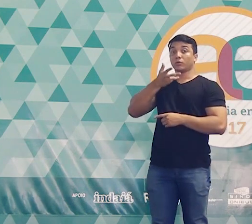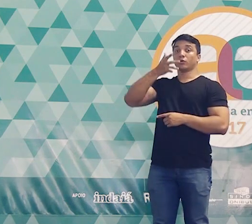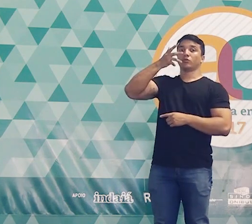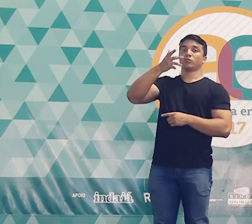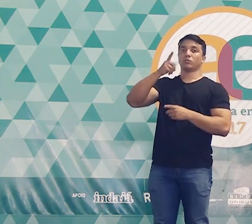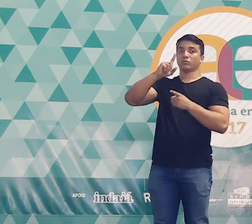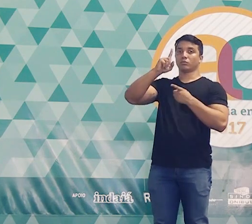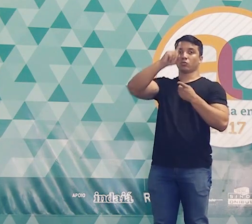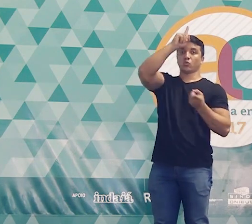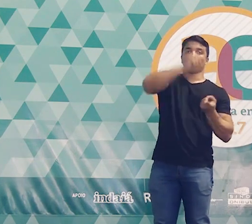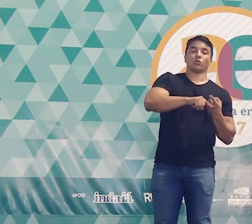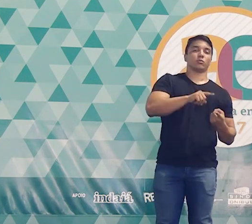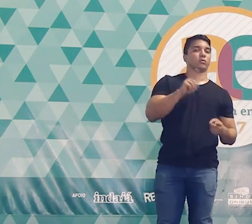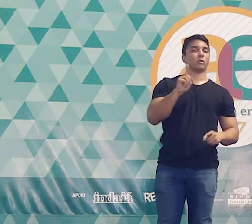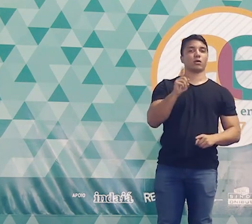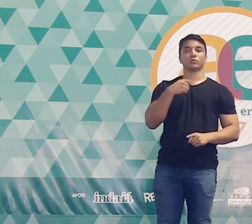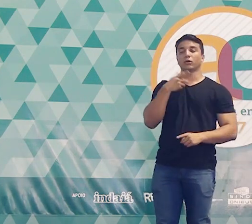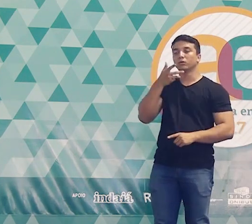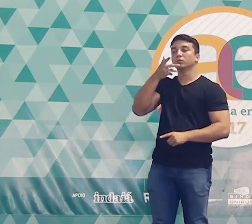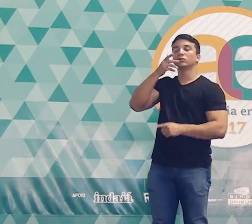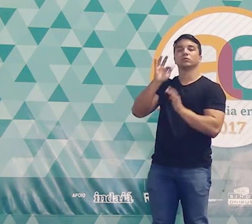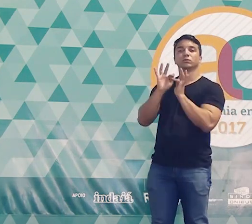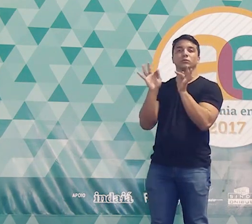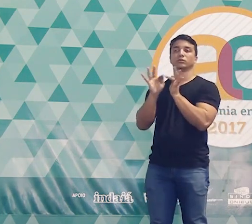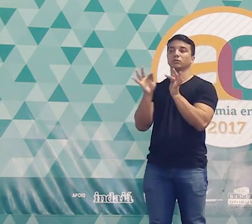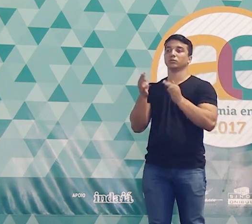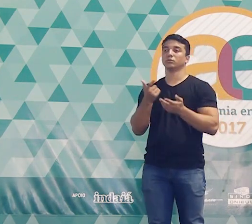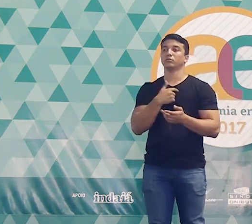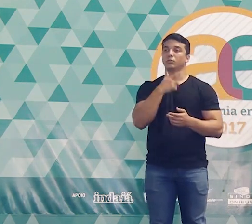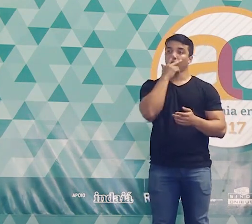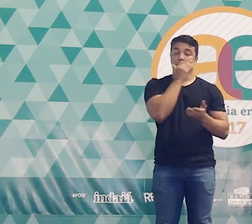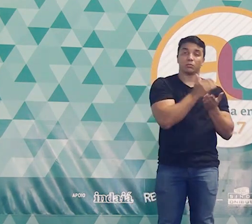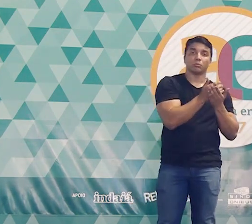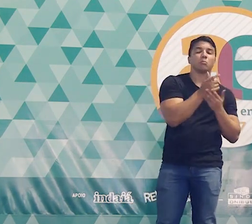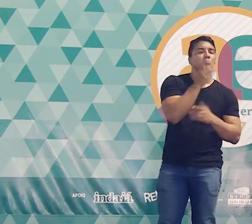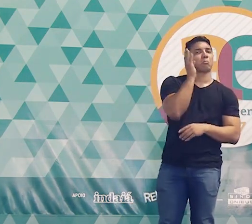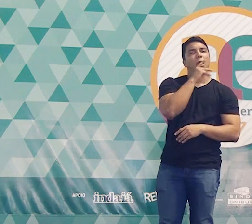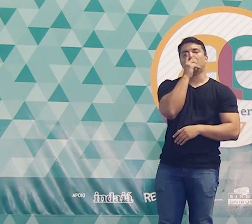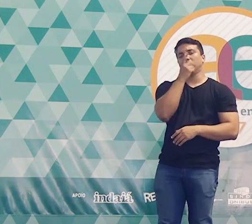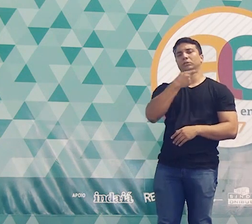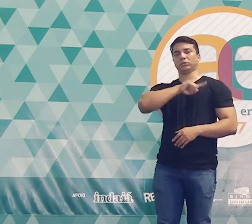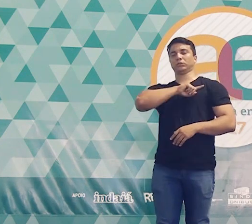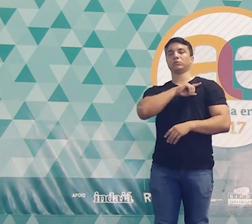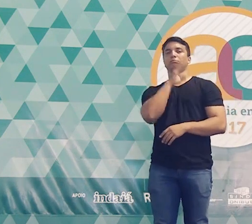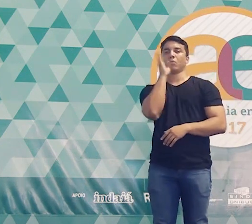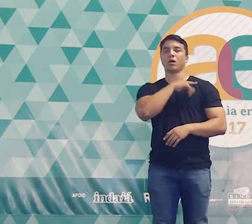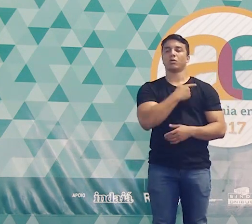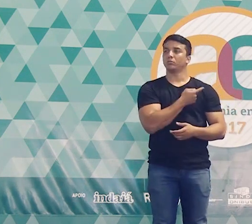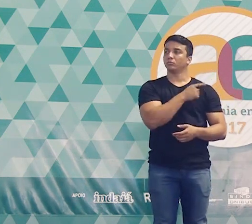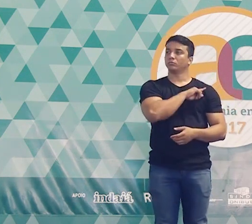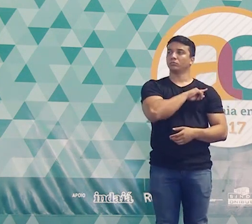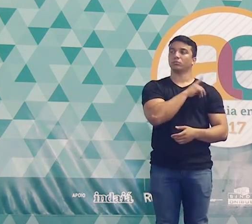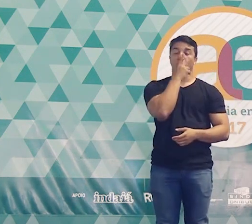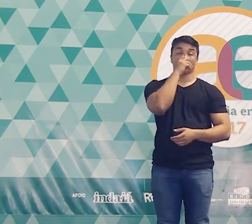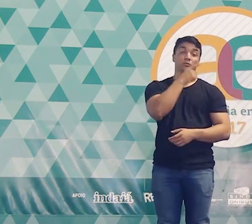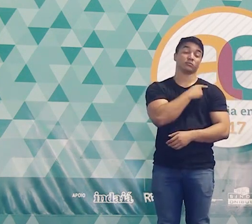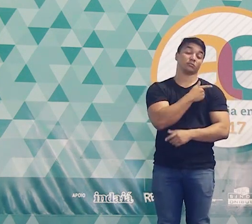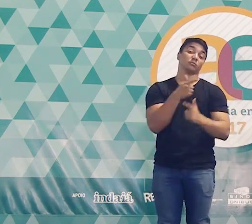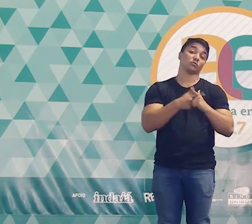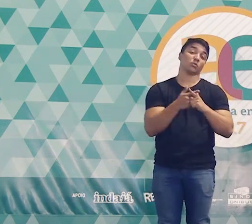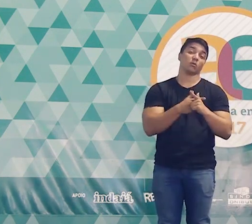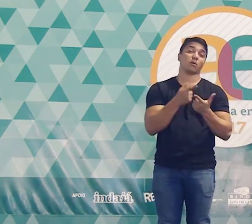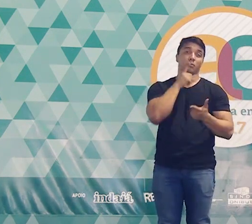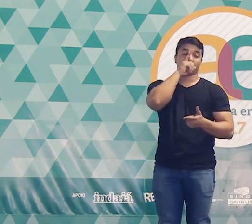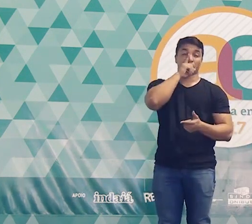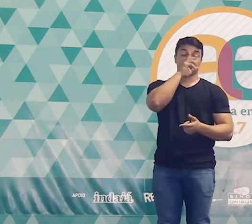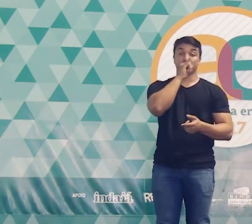uma garrafa, tá certo? Então, a bebida, a princípio, ela faz mal? Sim, a bebida, a princípio, ela faz mal, ela é um tóxico. E mesmo